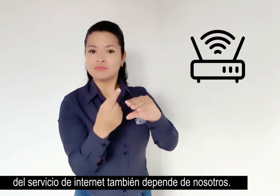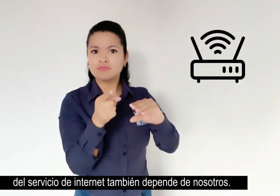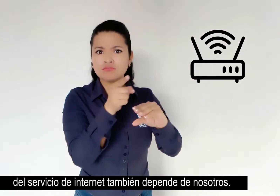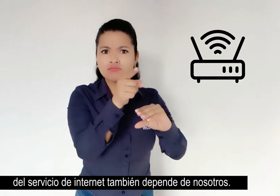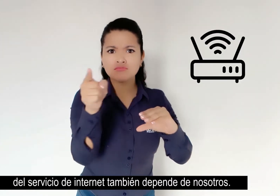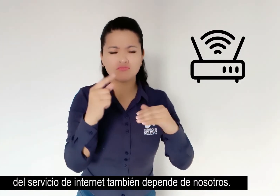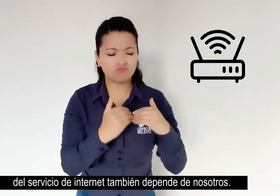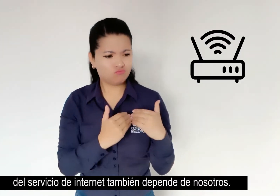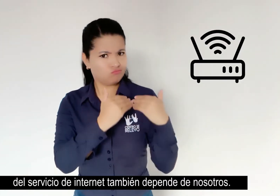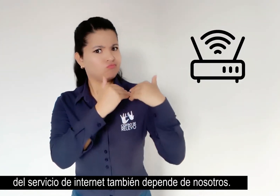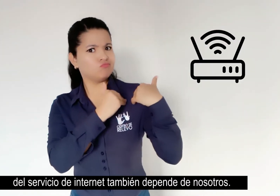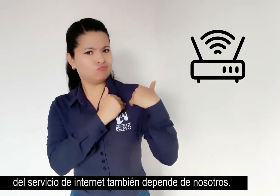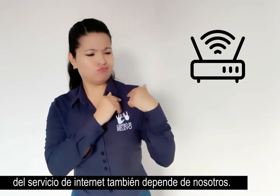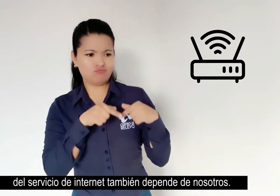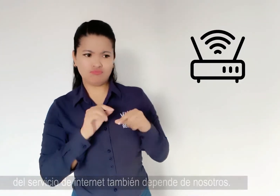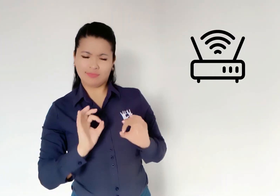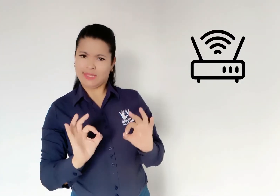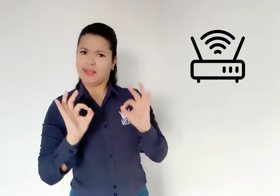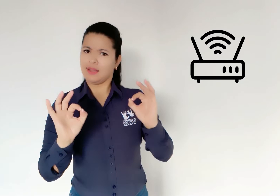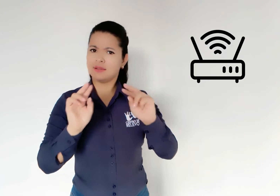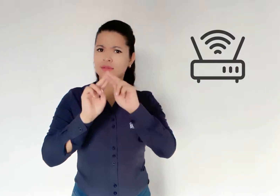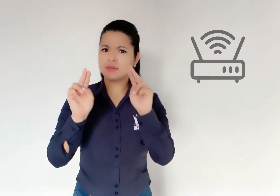también depende de nosotros.